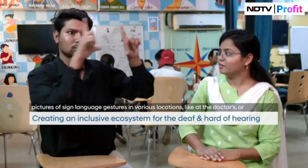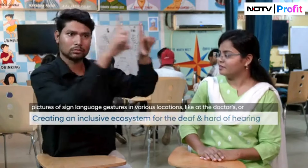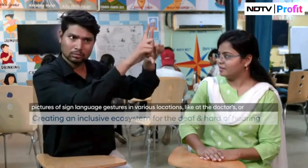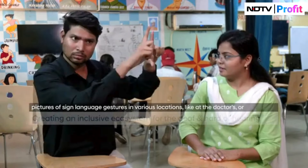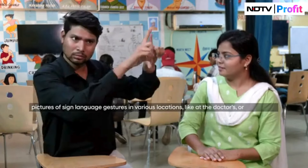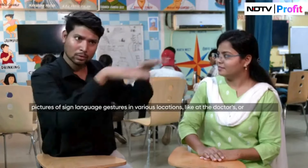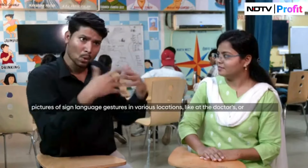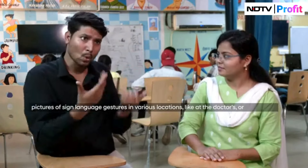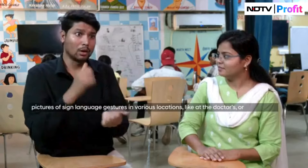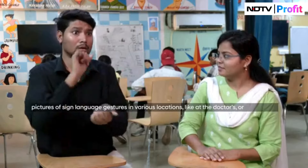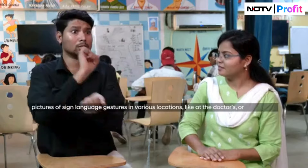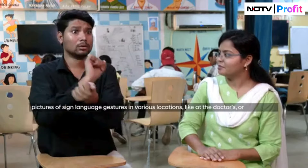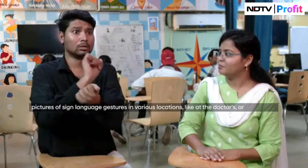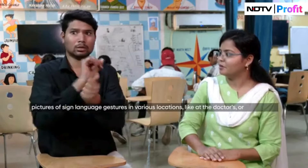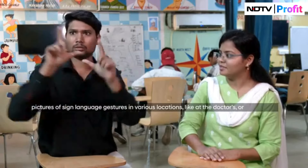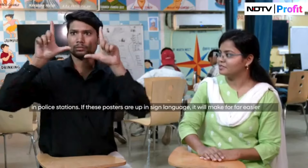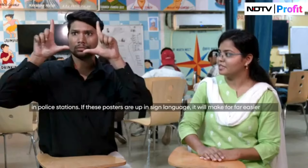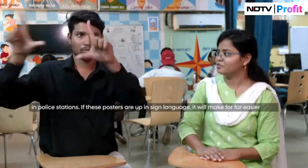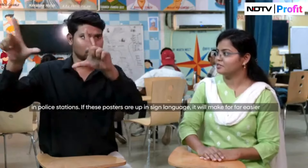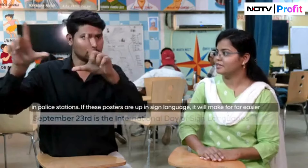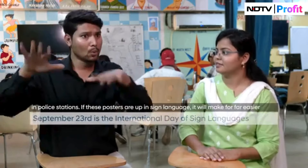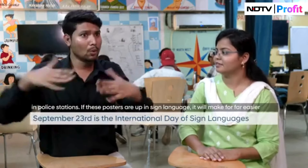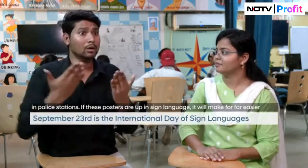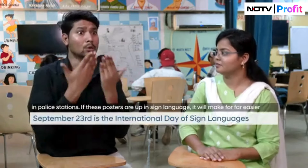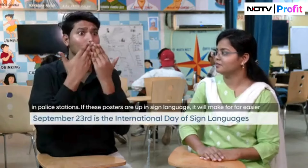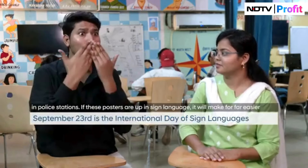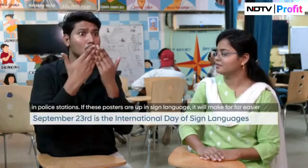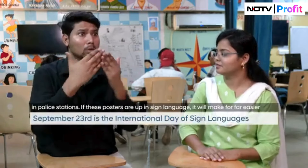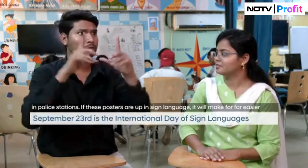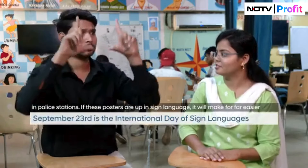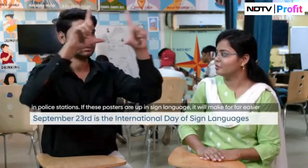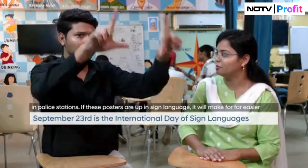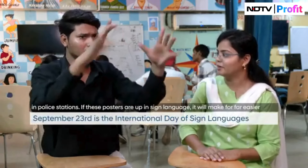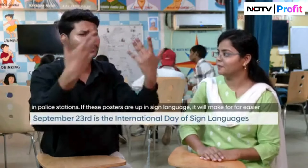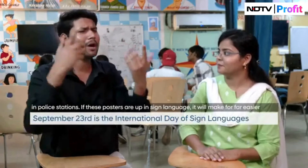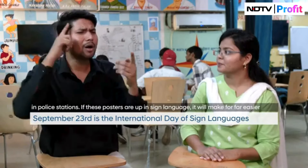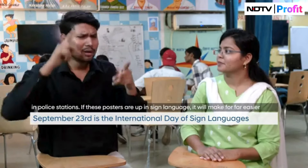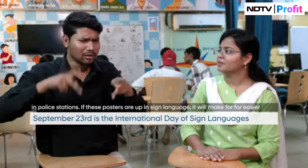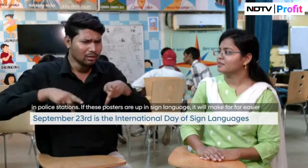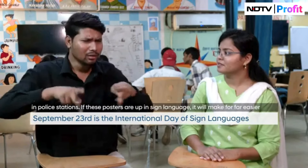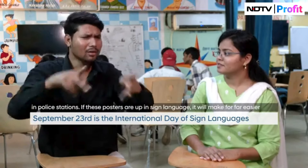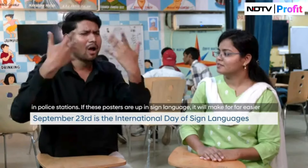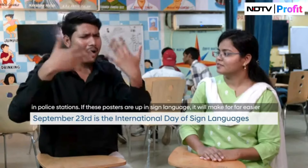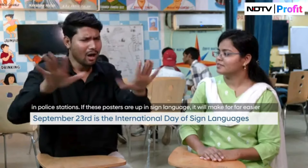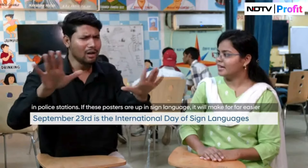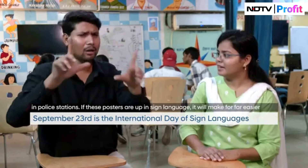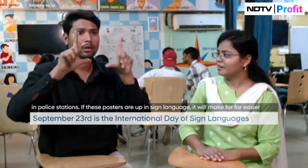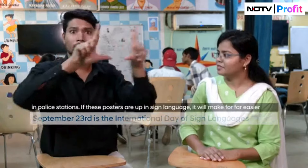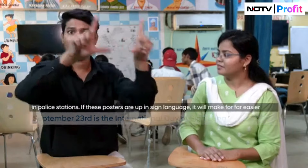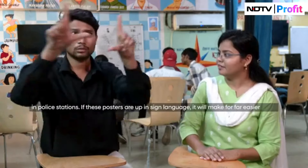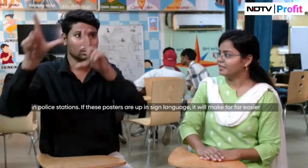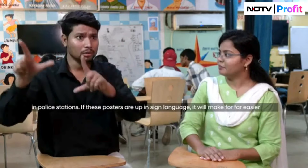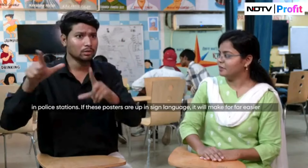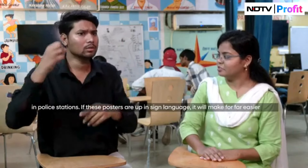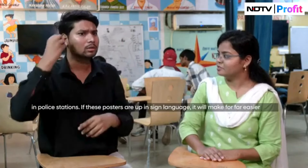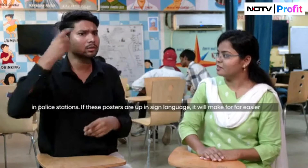doctor के पुलिस स्टेशन के जगहों पे साइन लैंग्वेज से रिलेटेड पिक्चर्स लगे